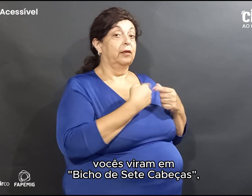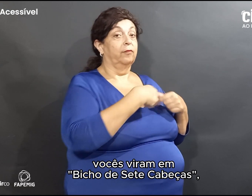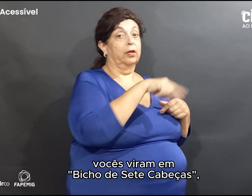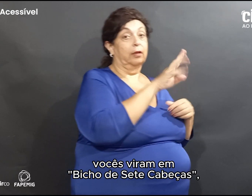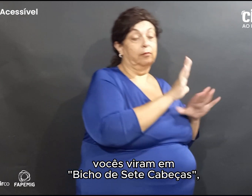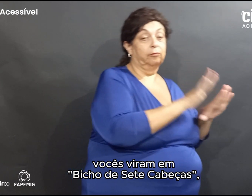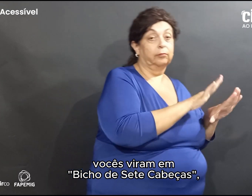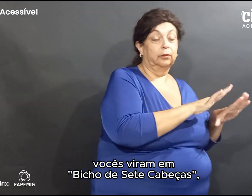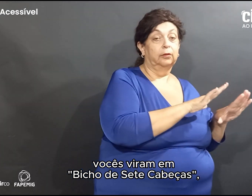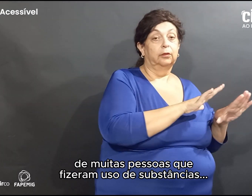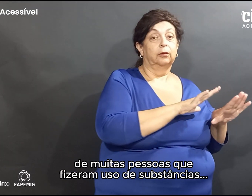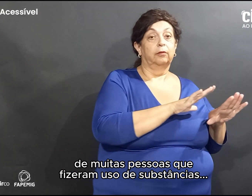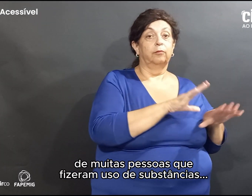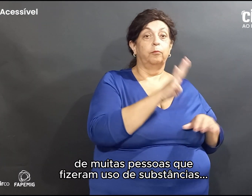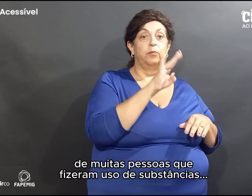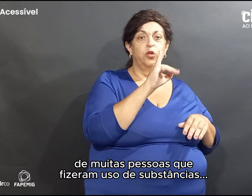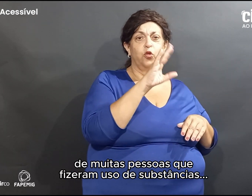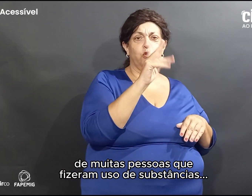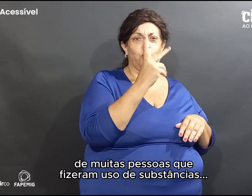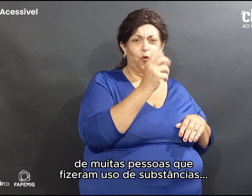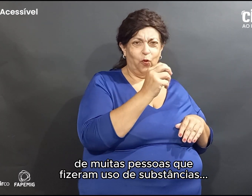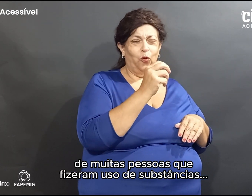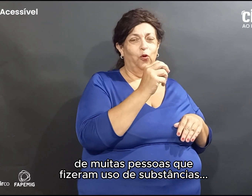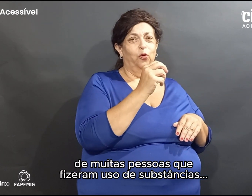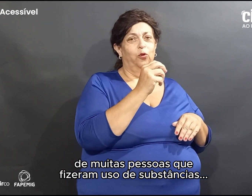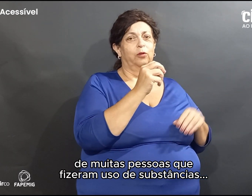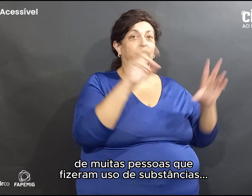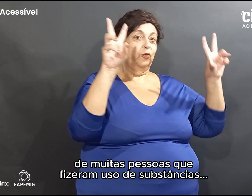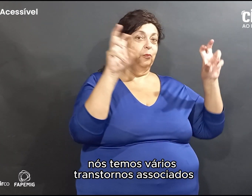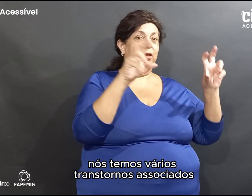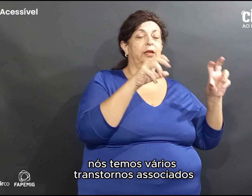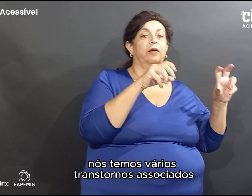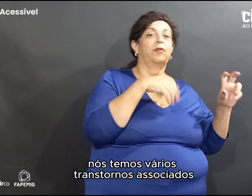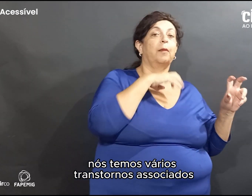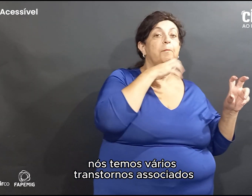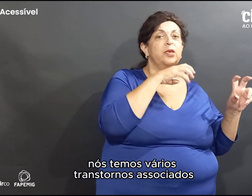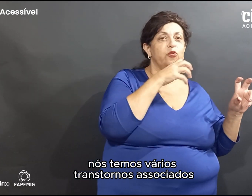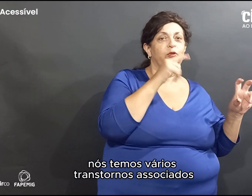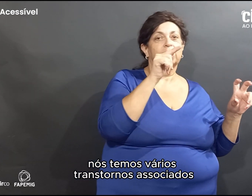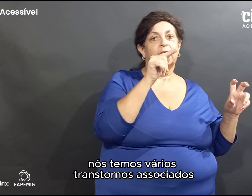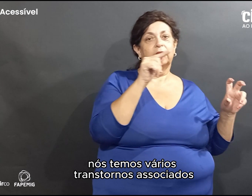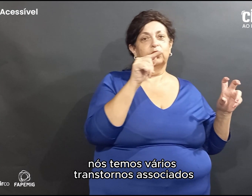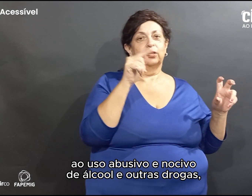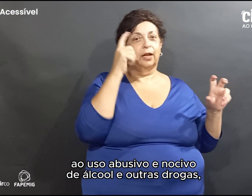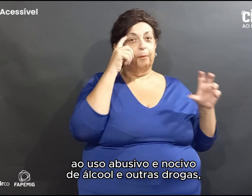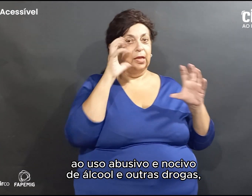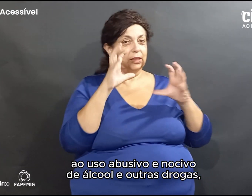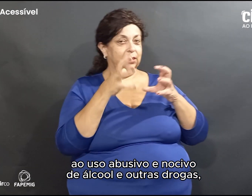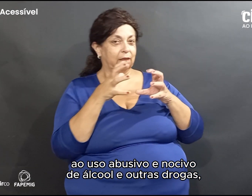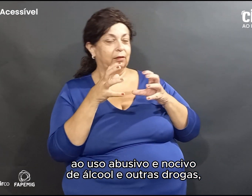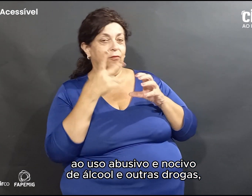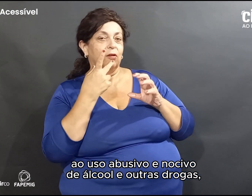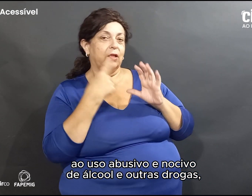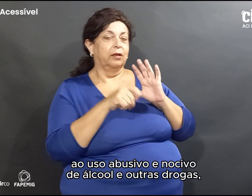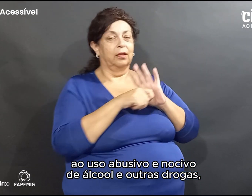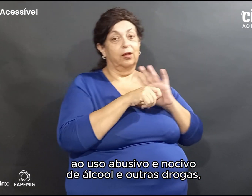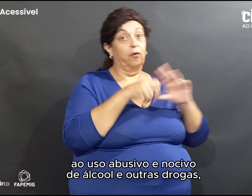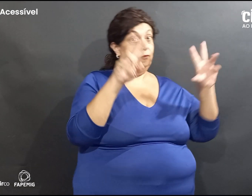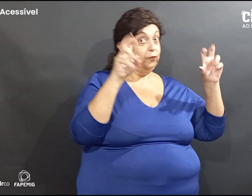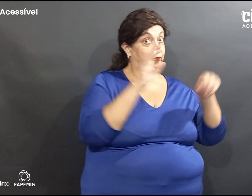né, em Bicho de Sete Cabeças, de muitas pessoas que fizeram uso de substâncias. Nós temos vários transtornos associados ao uso abusivo e nocivo de álcool e outras drogas,